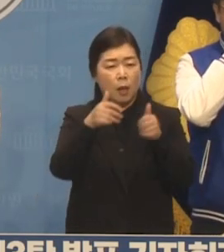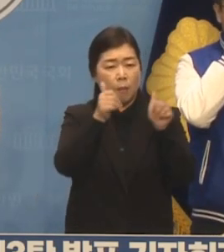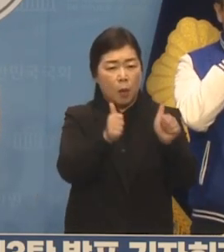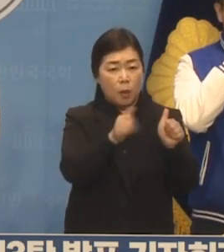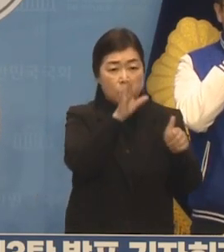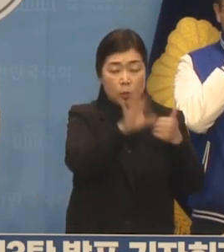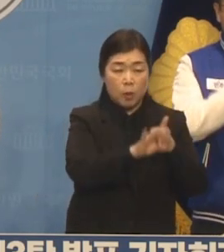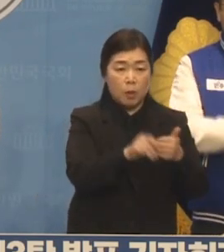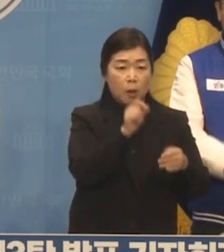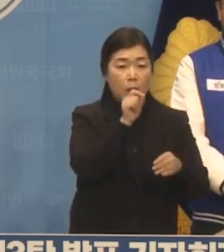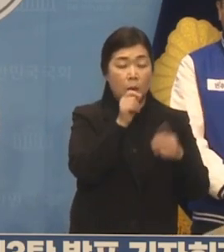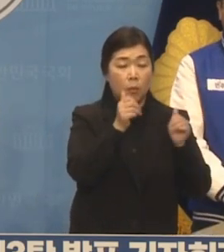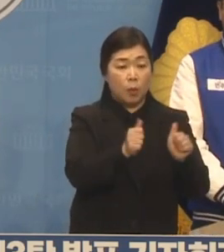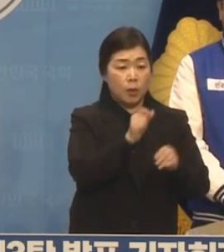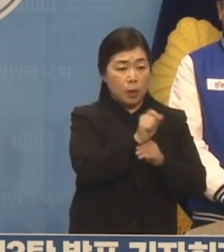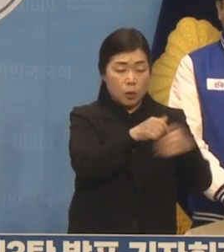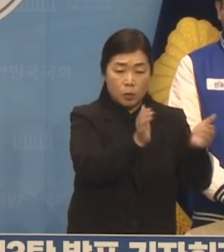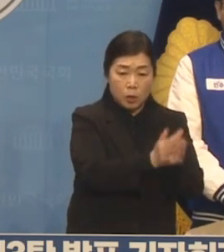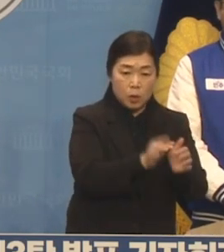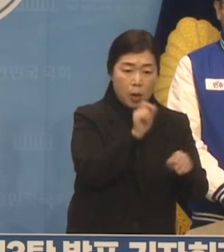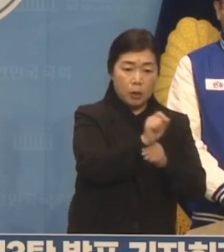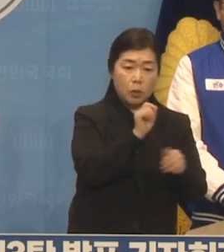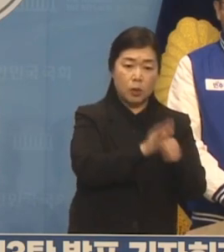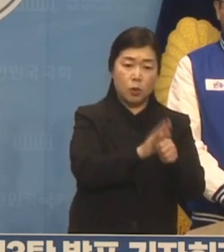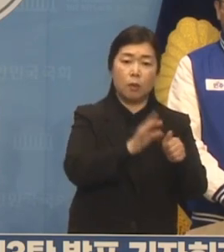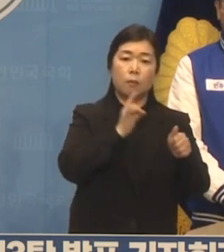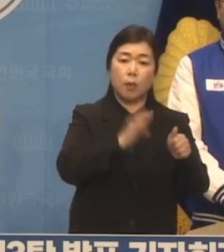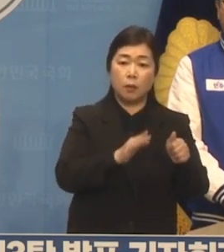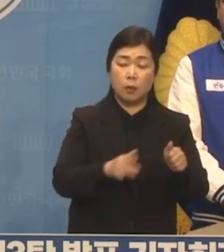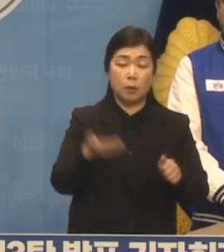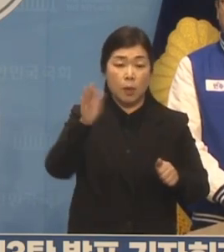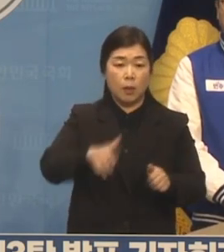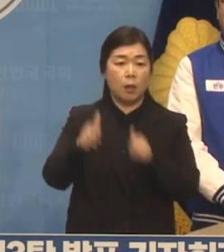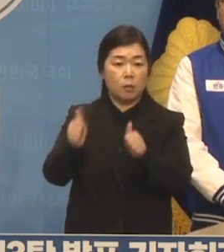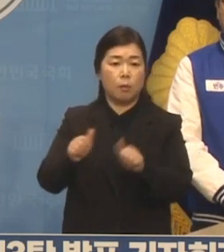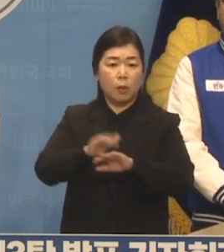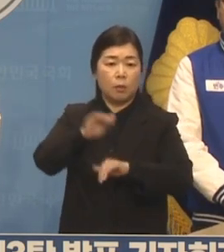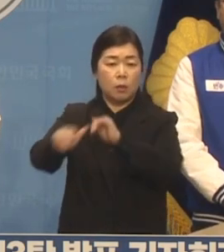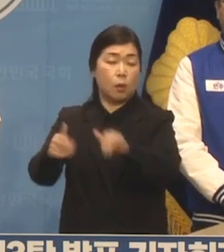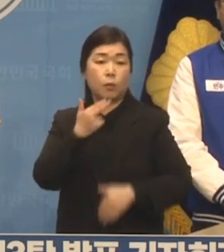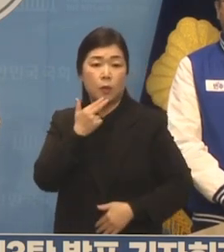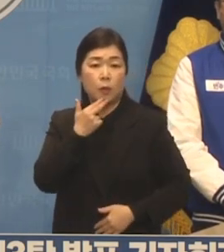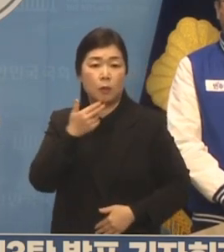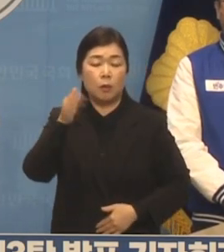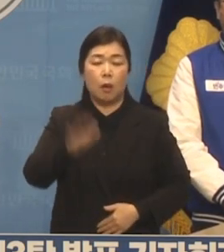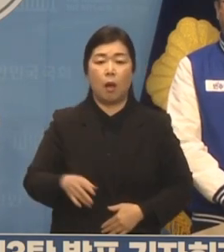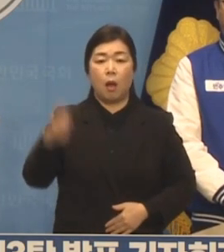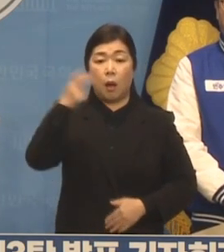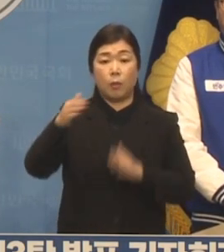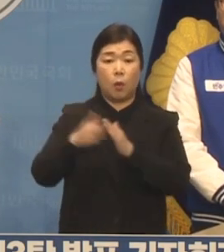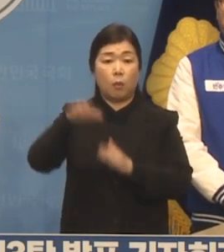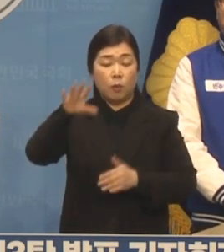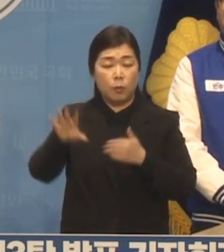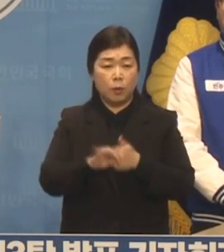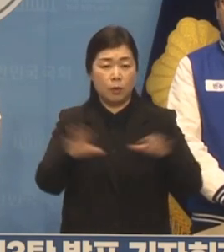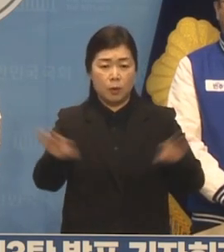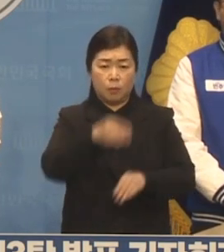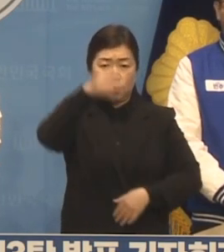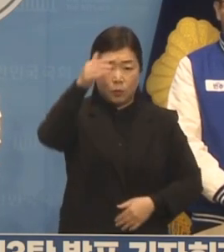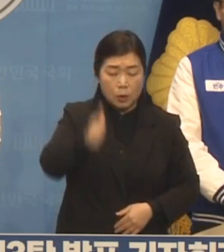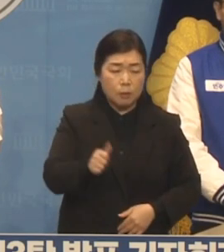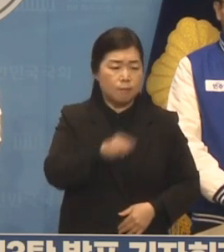있어서는 법원행정처가 행정 지원 업무만을 할 뿐 재판에는 직접 관여하고 있지 않은데 감사원의 경우에 있어서는